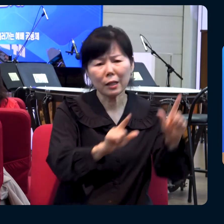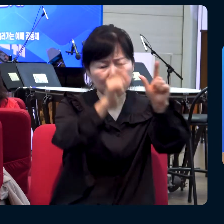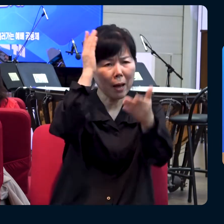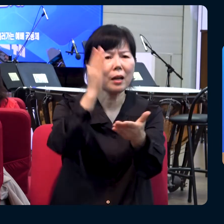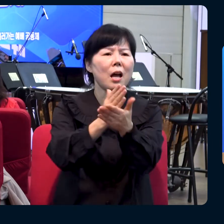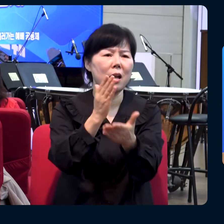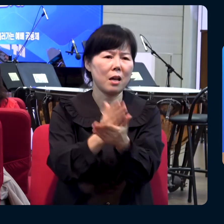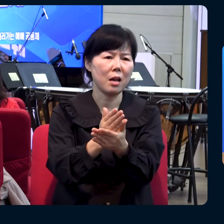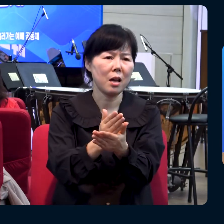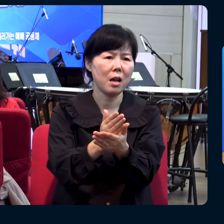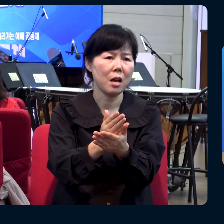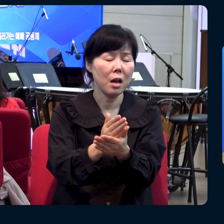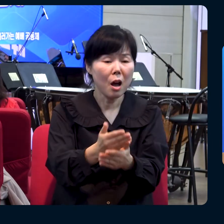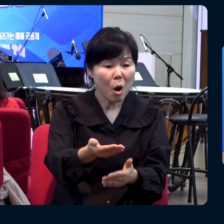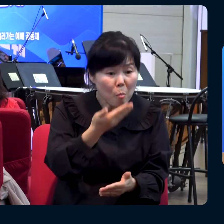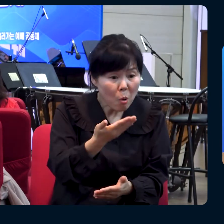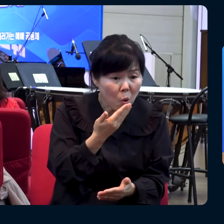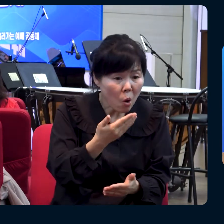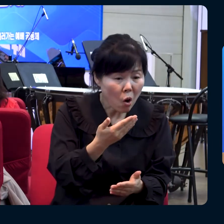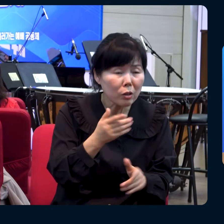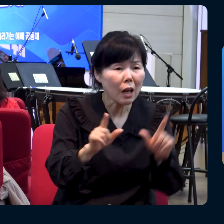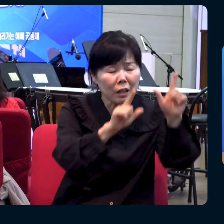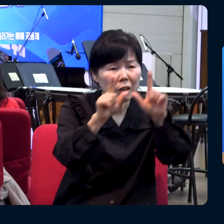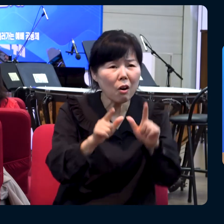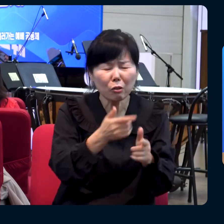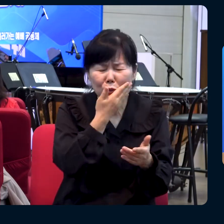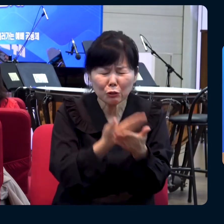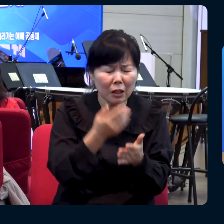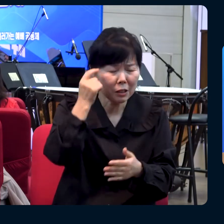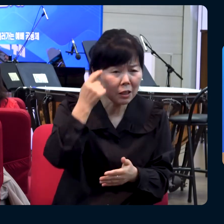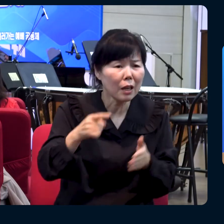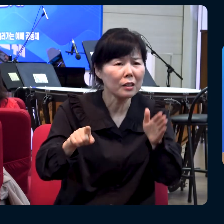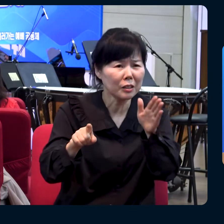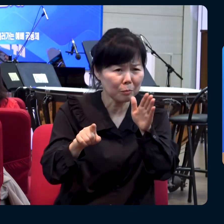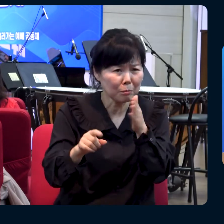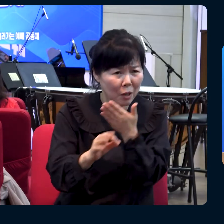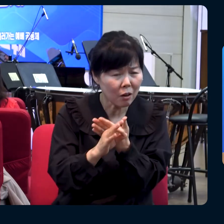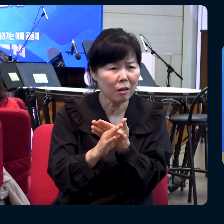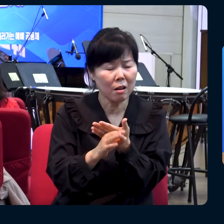신앙을 잃어버릴 수 있다는 거예요. 그게 뭐예요? 육의 갑옷을 입는 거예요.